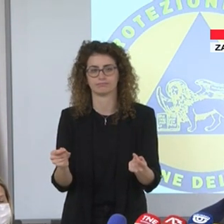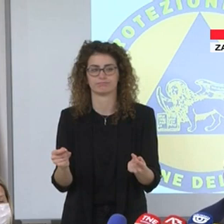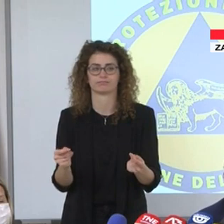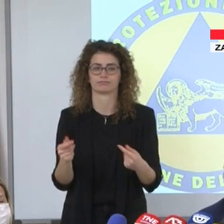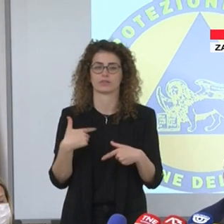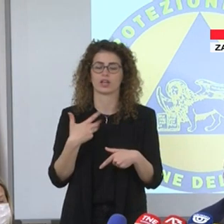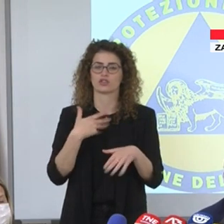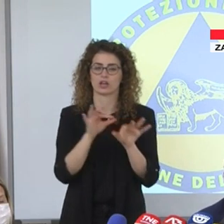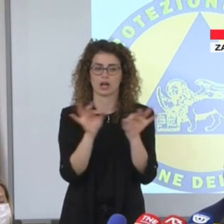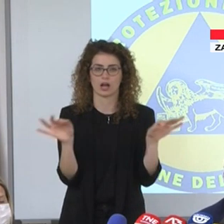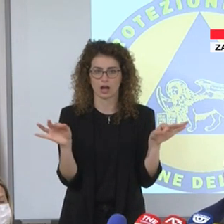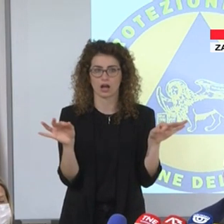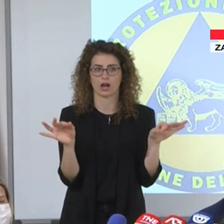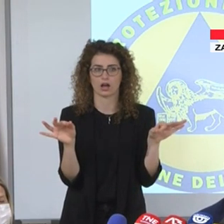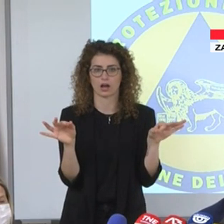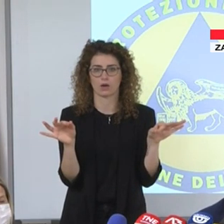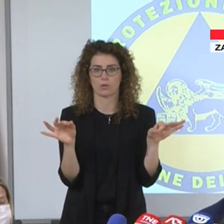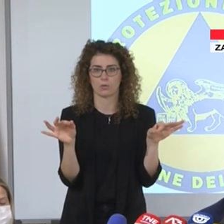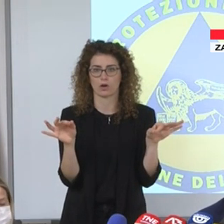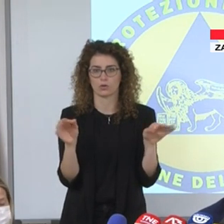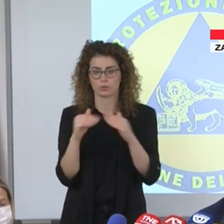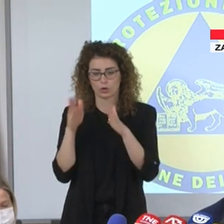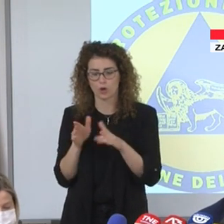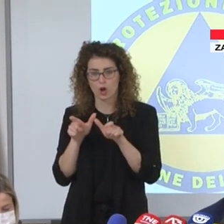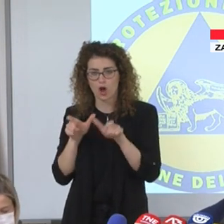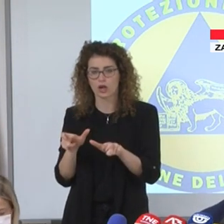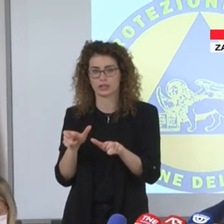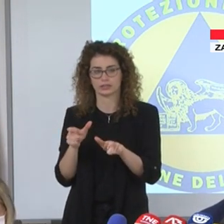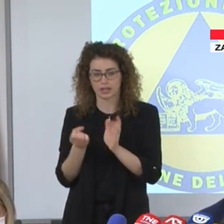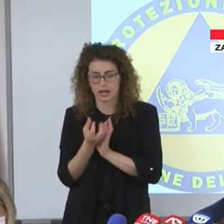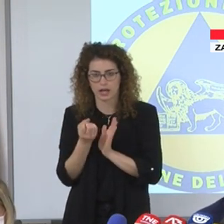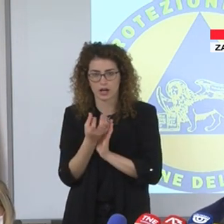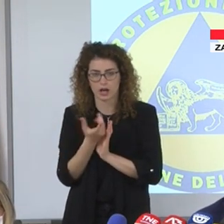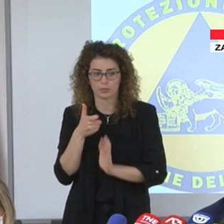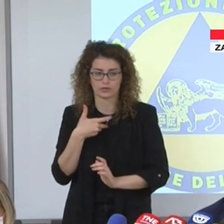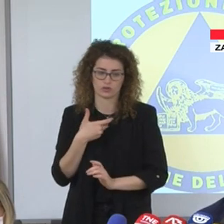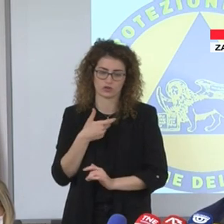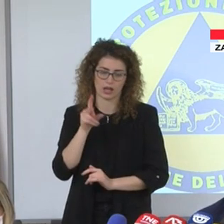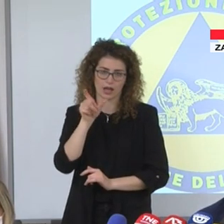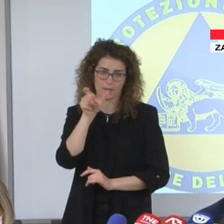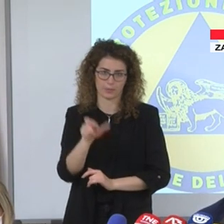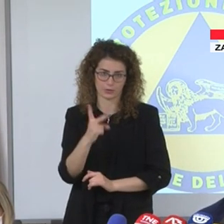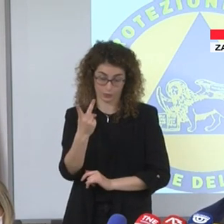E c'è qualcuno che si è dato da fare in pieno lockdown con questa frase qua, eh? Perché ce ne sono altri due della partita.